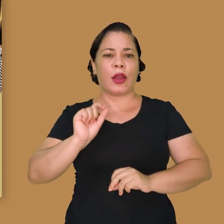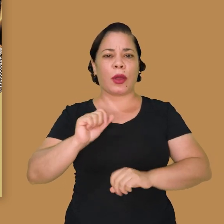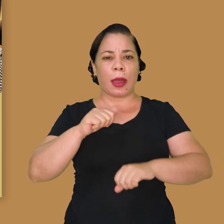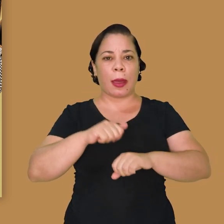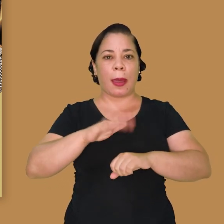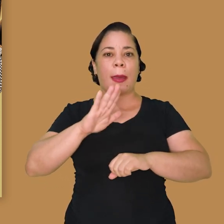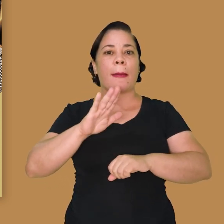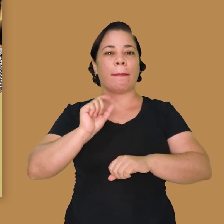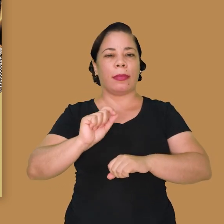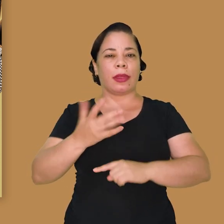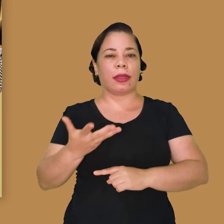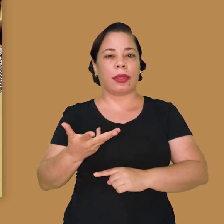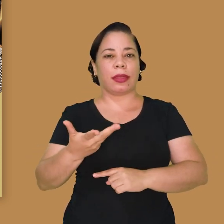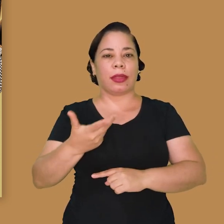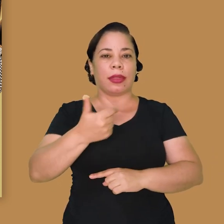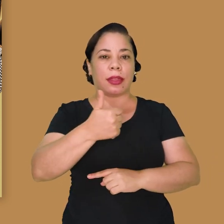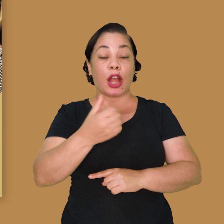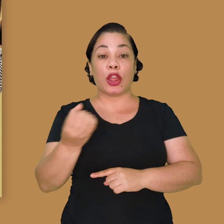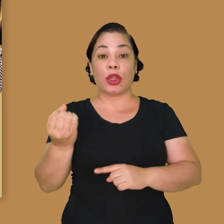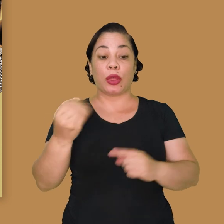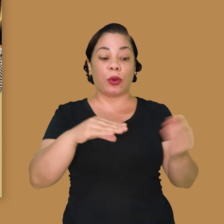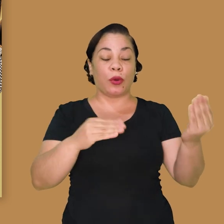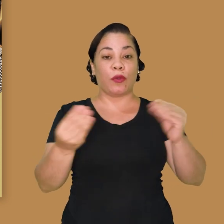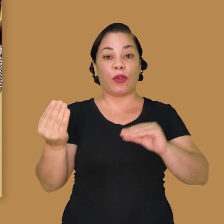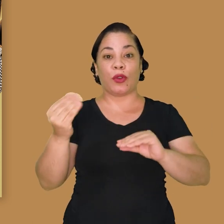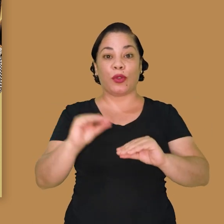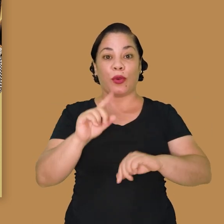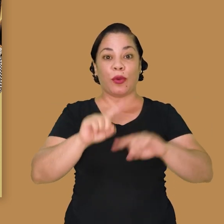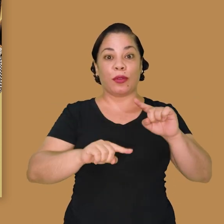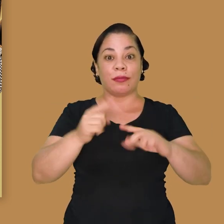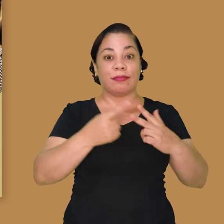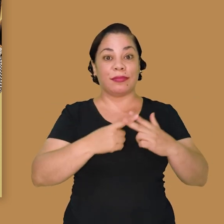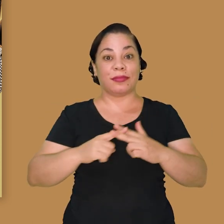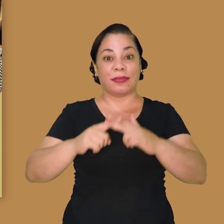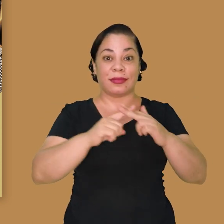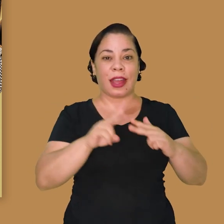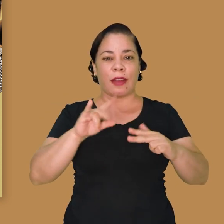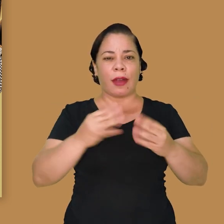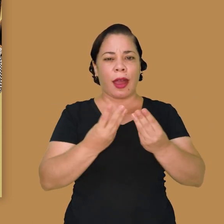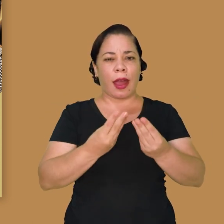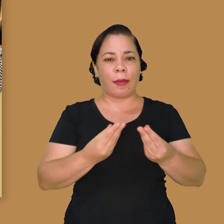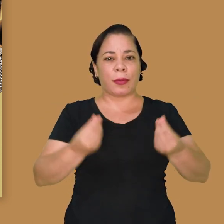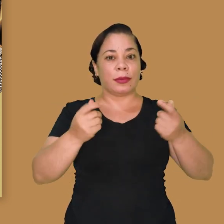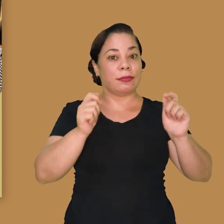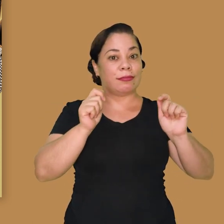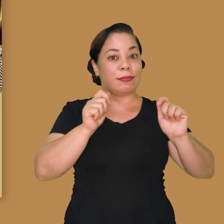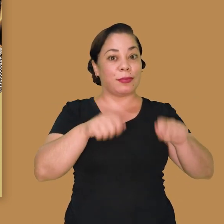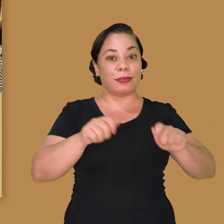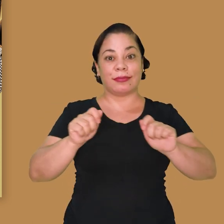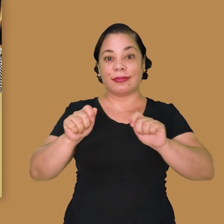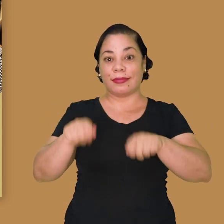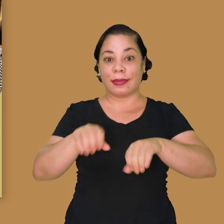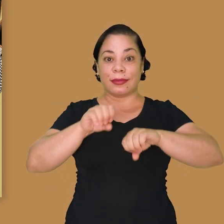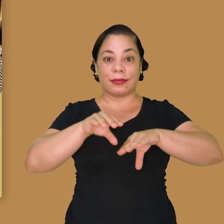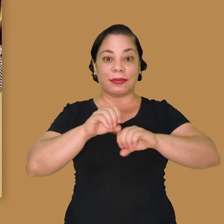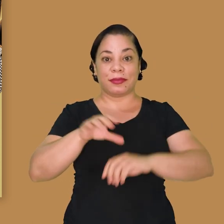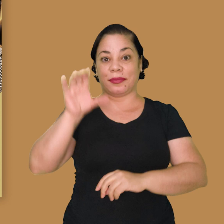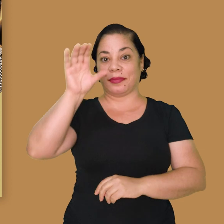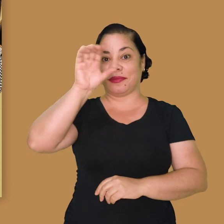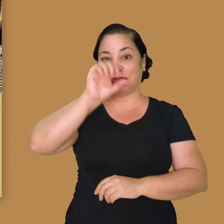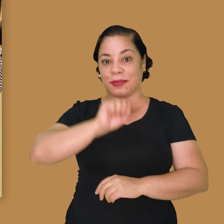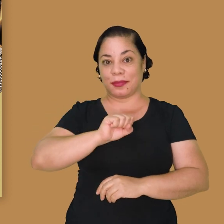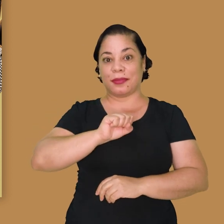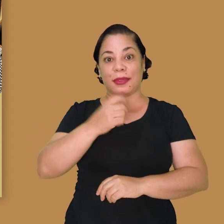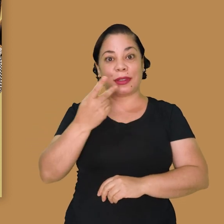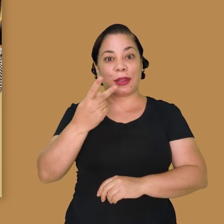ficará cada vez mais apto a implementar novos recursos configurações e assim aprimorar as possibilidades de